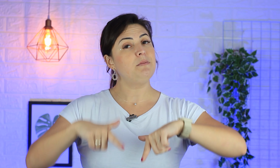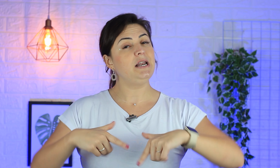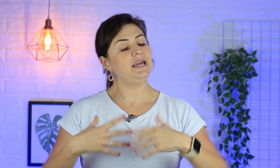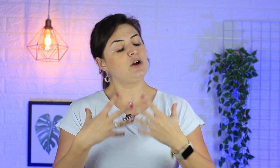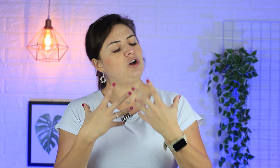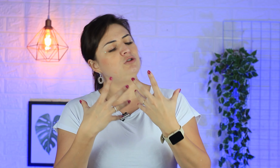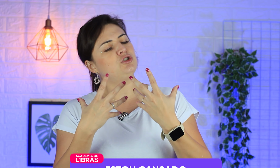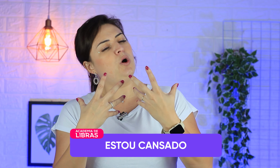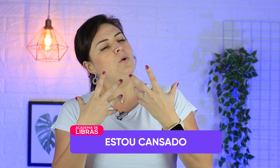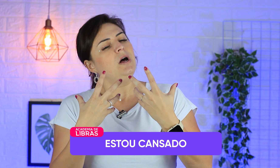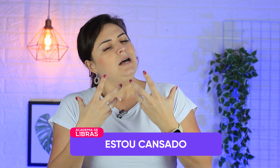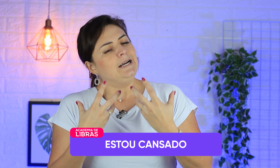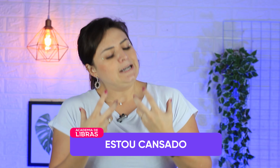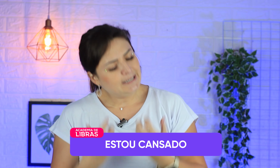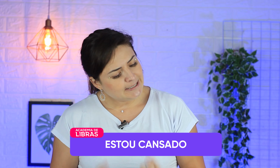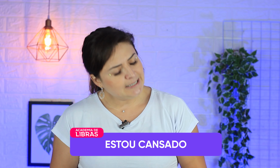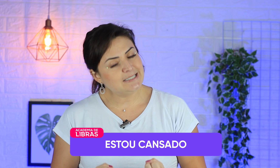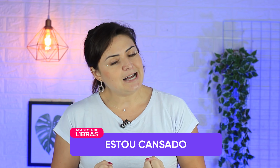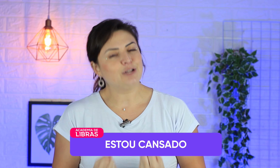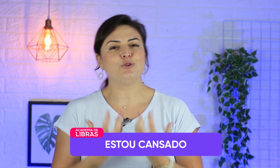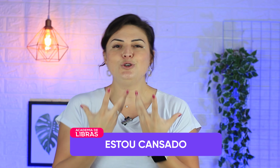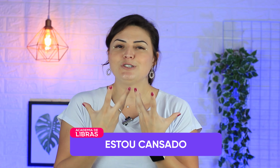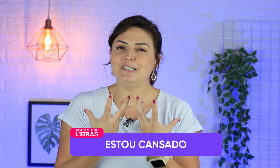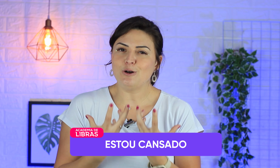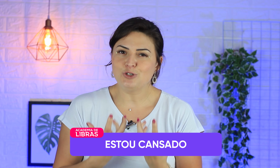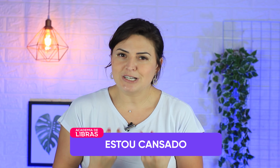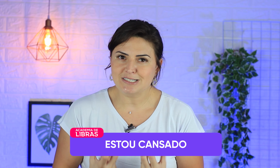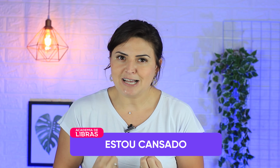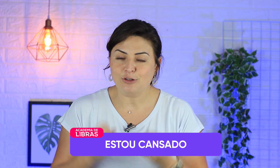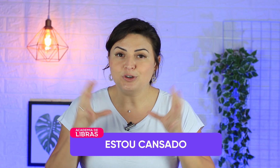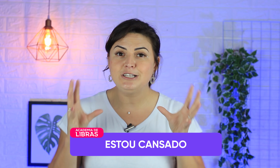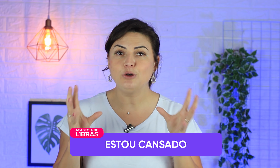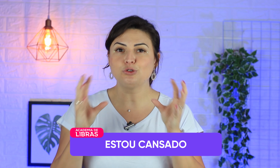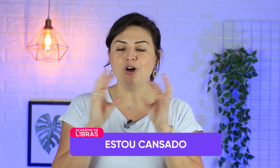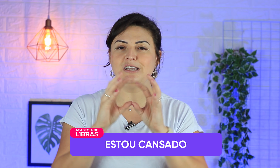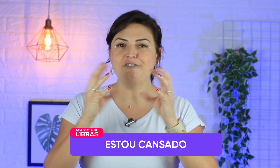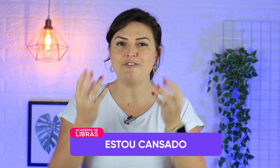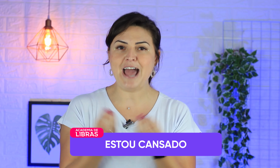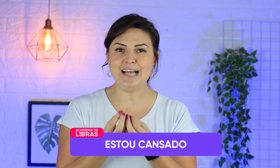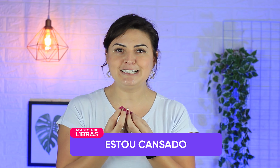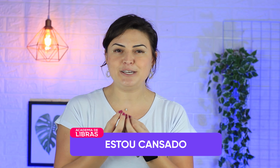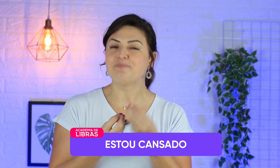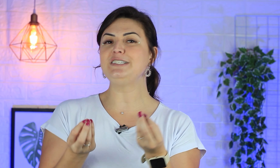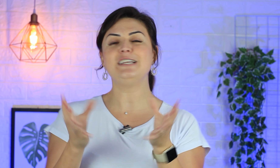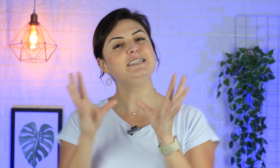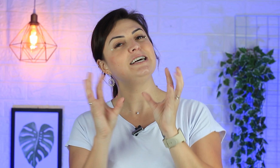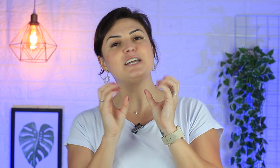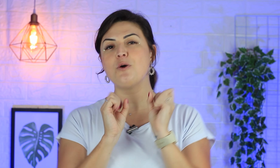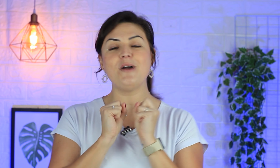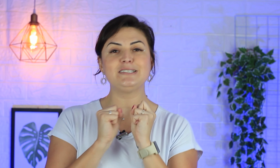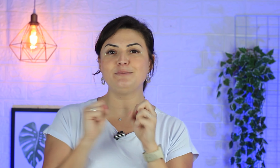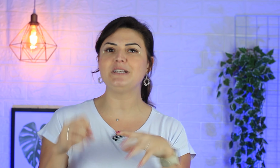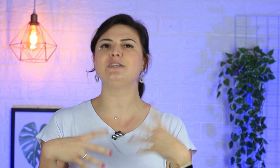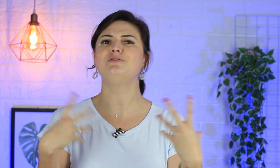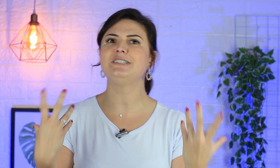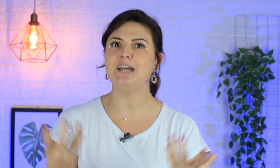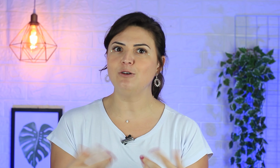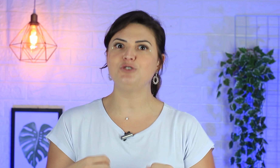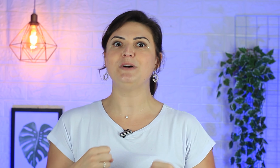Trabalhei e agora eu estou cansado. E o sinal de cansado. Então toda frase foi sinalizada com essa expressão facial de